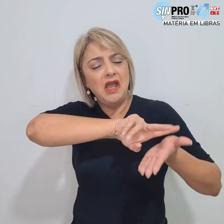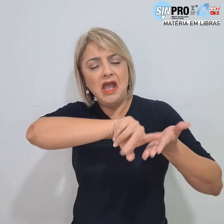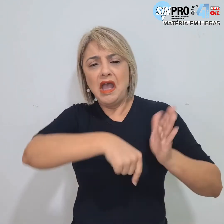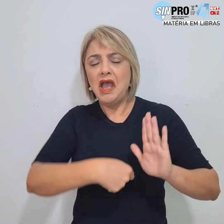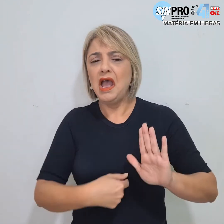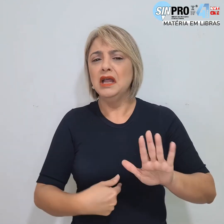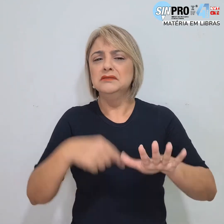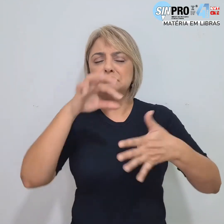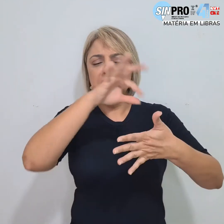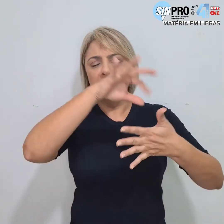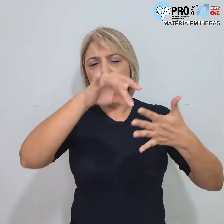do GDF.